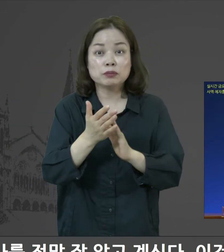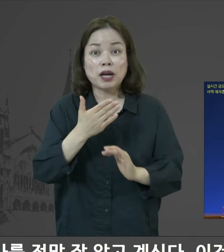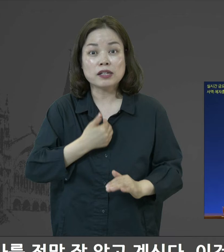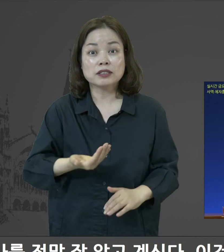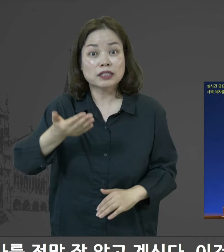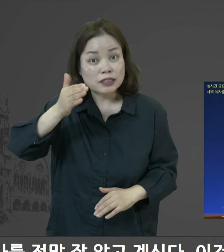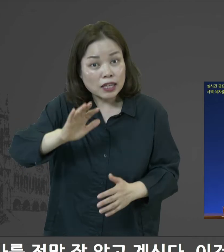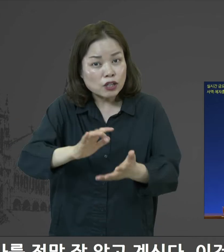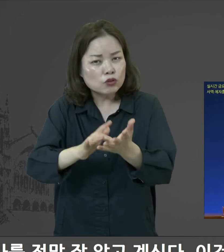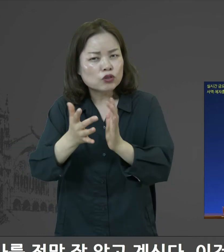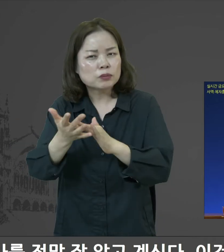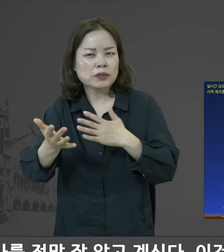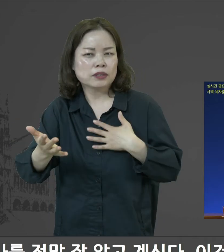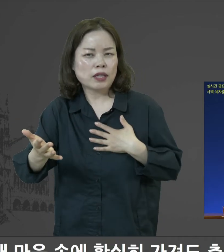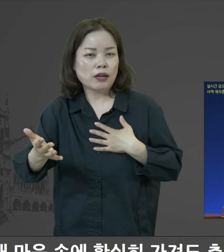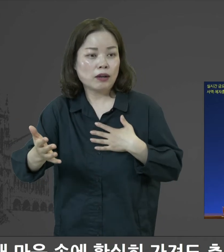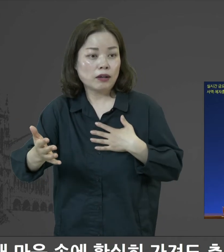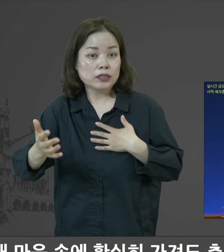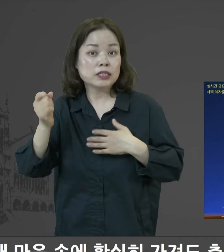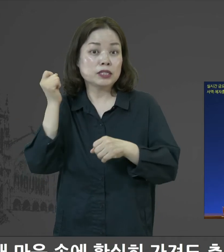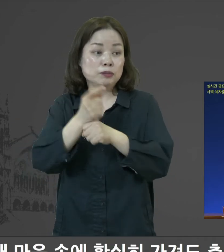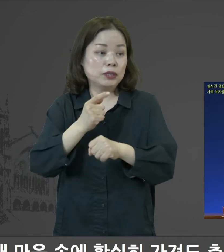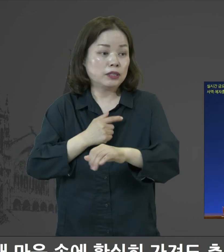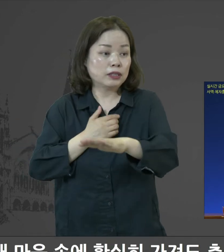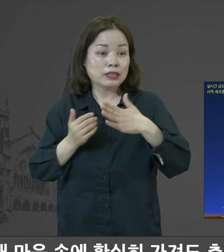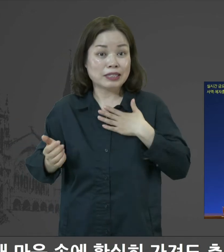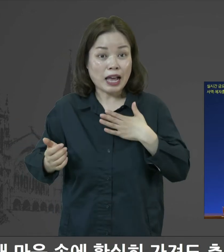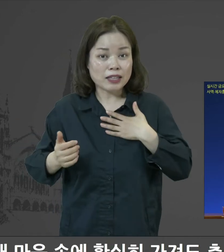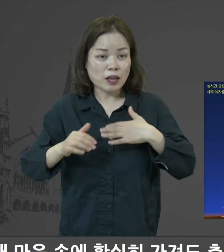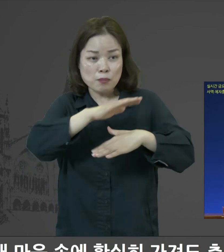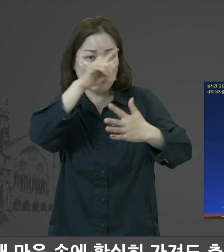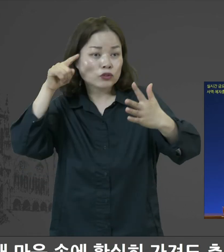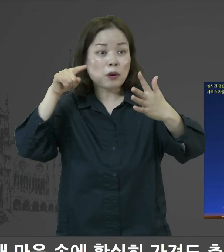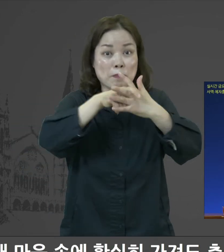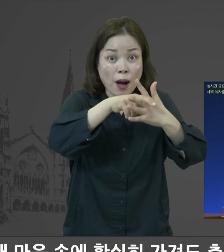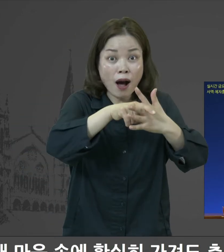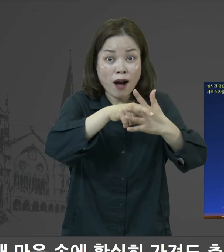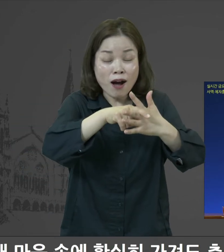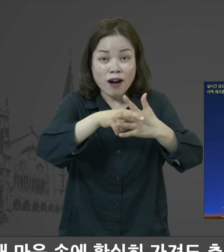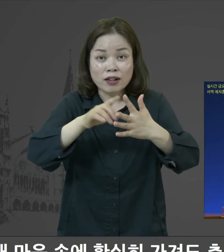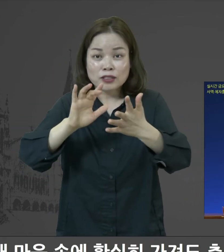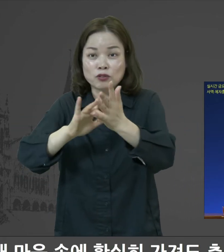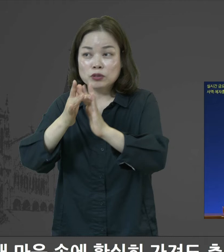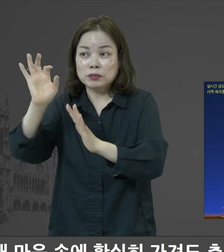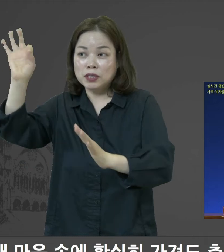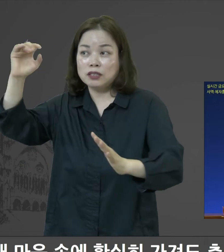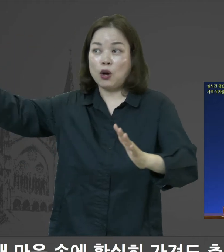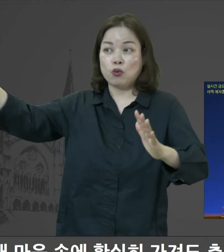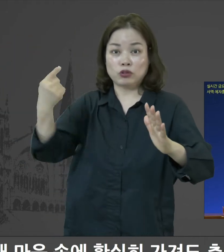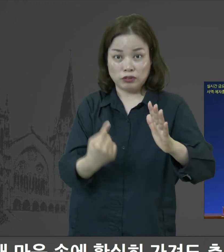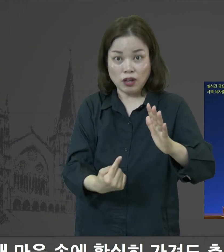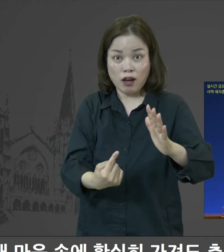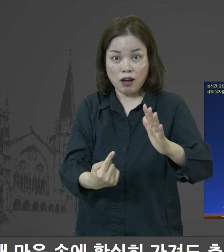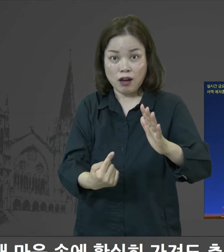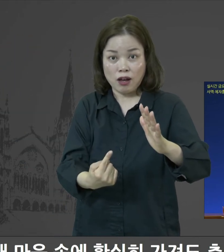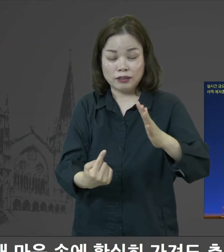같은데, 예수님은 나를 다 알고 계셨다. 그 예수님이 먼저 나를 찾아주셨다.